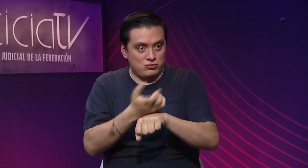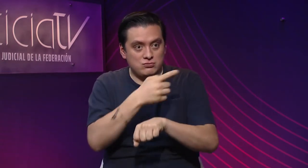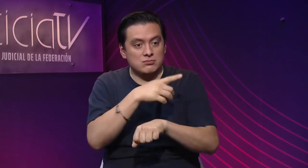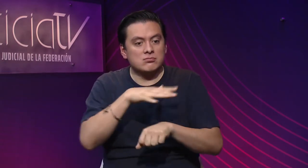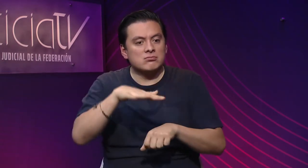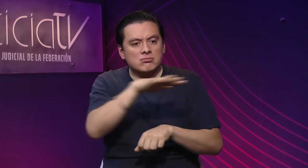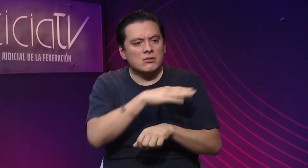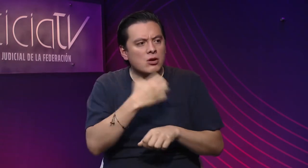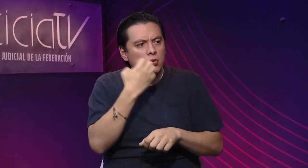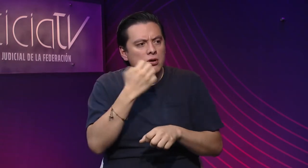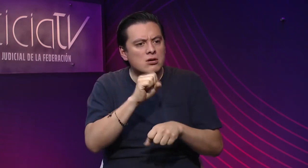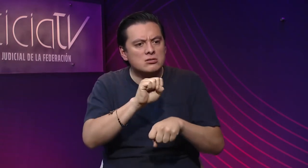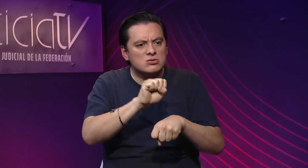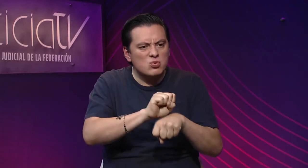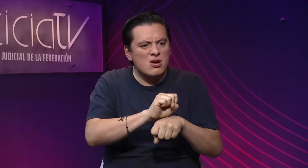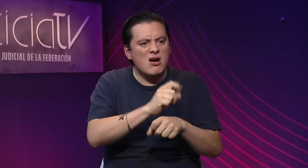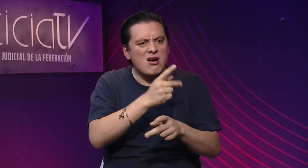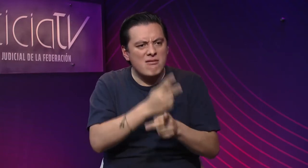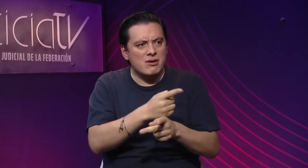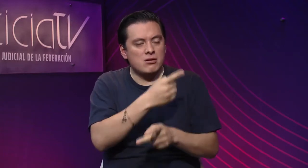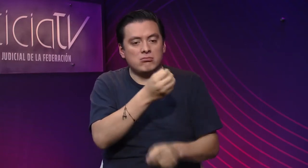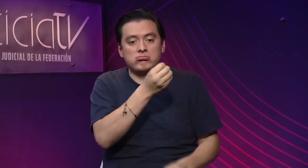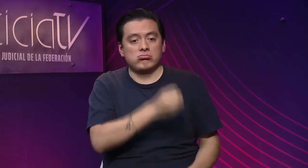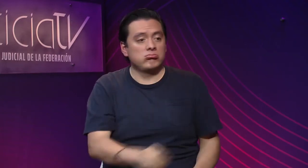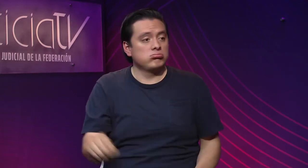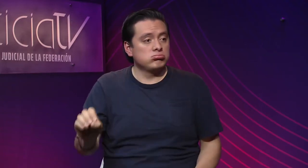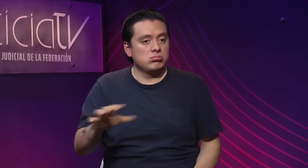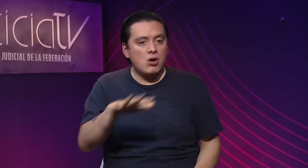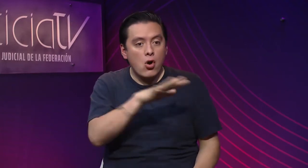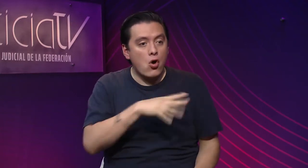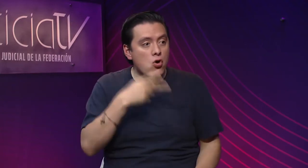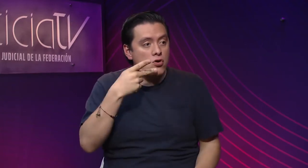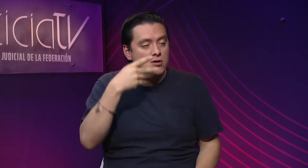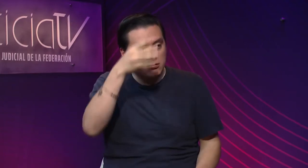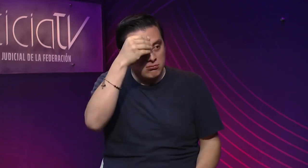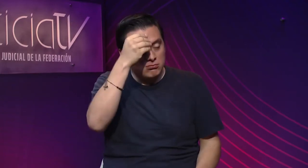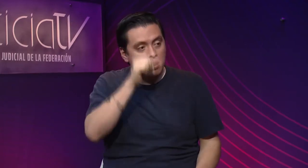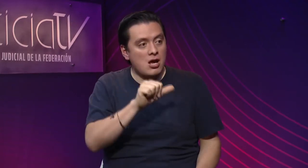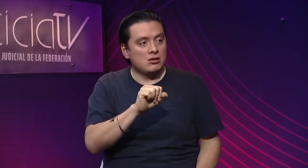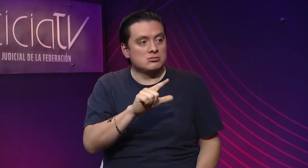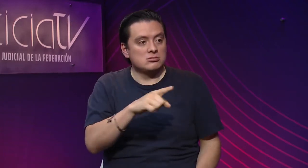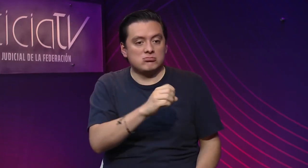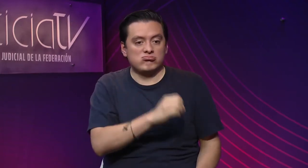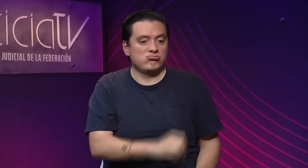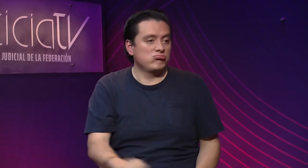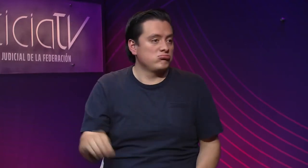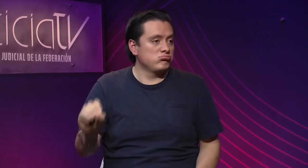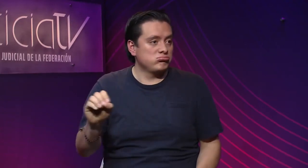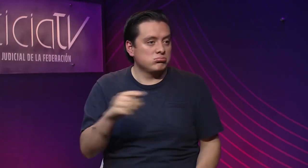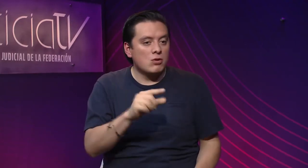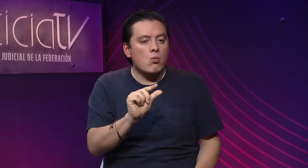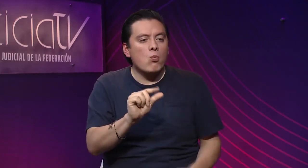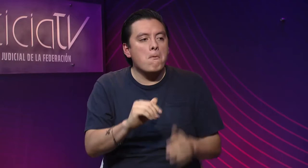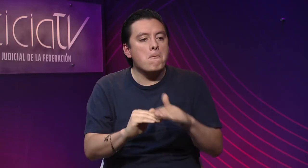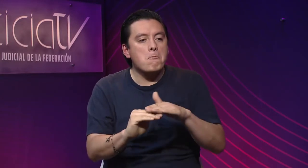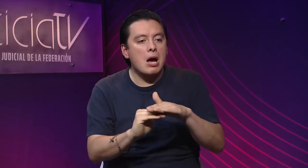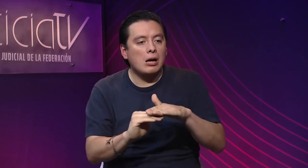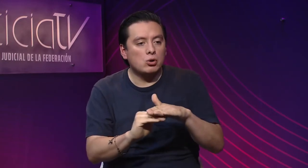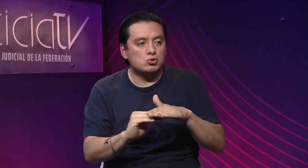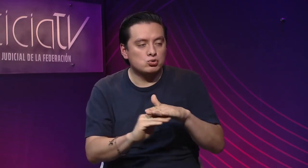bien. Una anécdota padre, por ejemplo, en Estados Unidos, ¿qué pasa? En la secundaria, en la primaria, en la preparatoria,